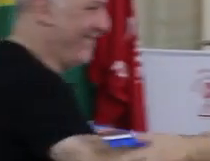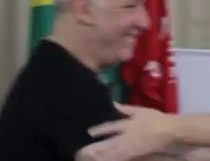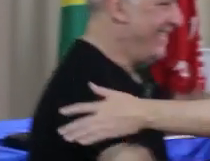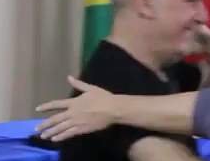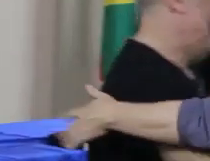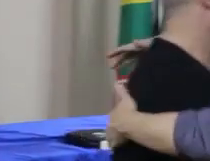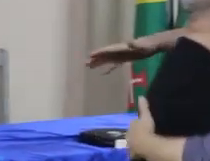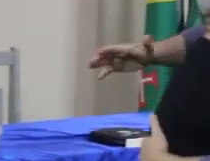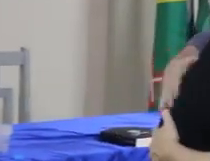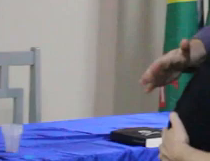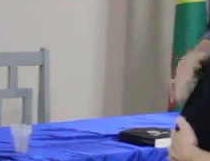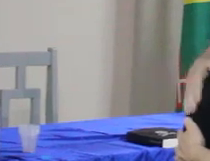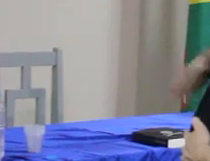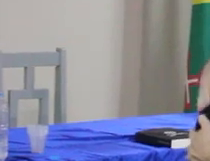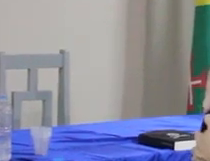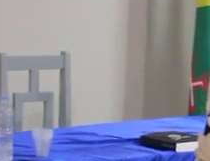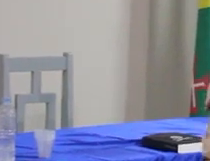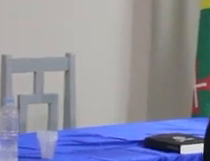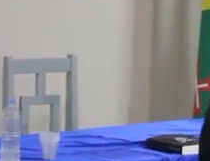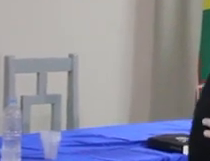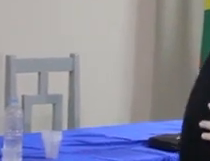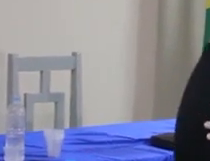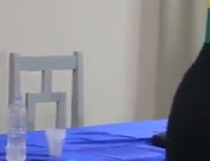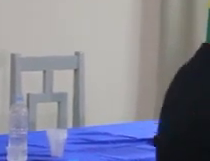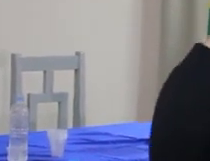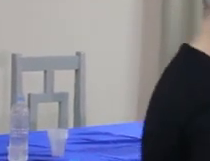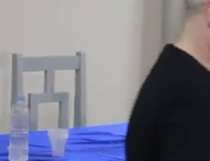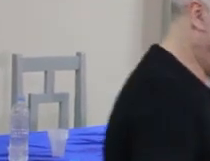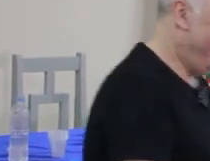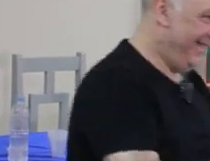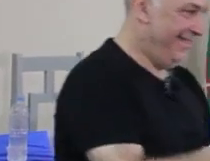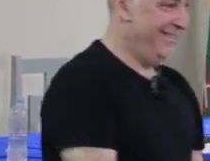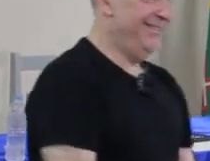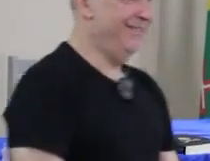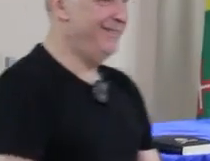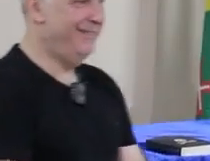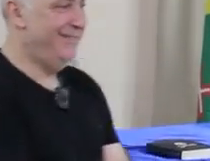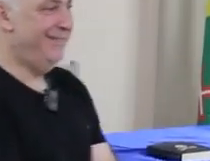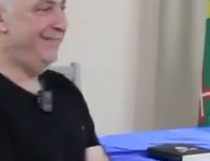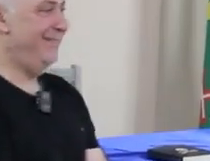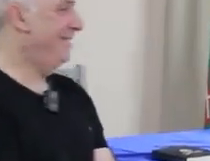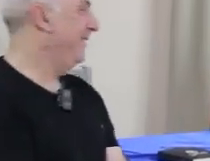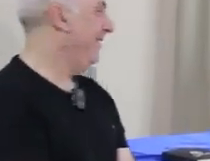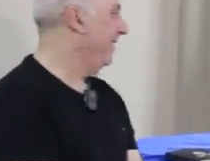Um abraço. Queria um abraço para você. Querido.